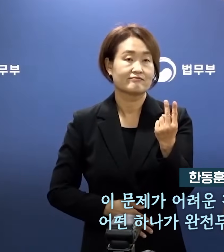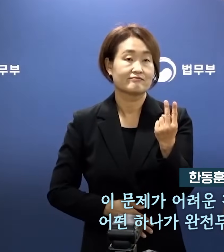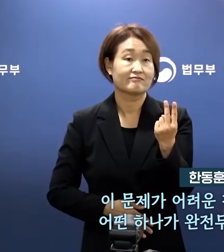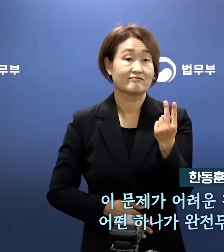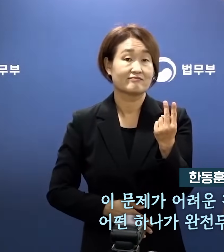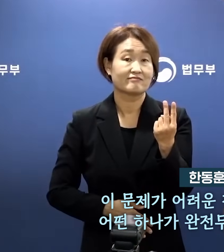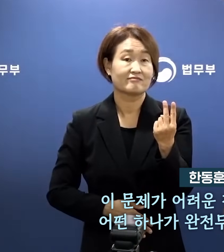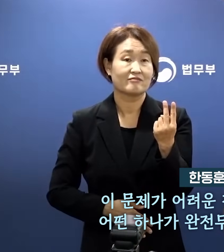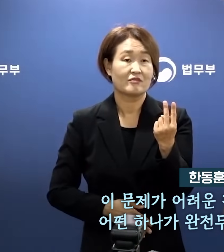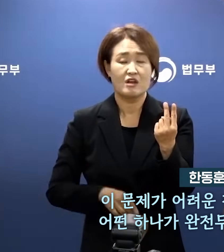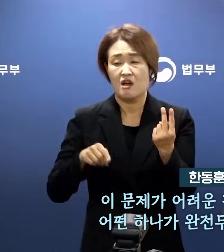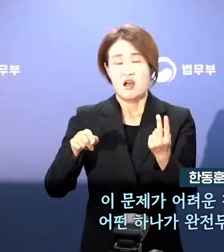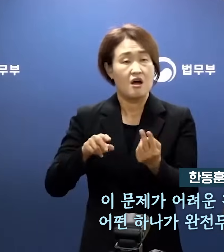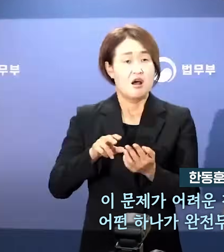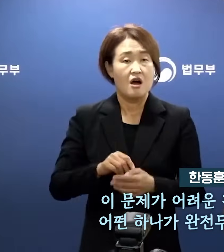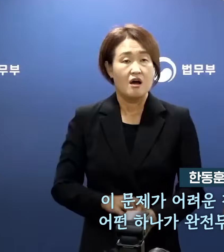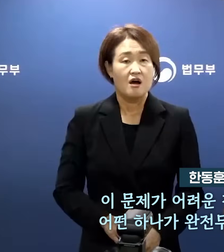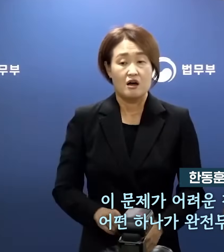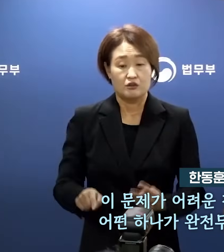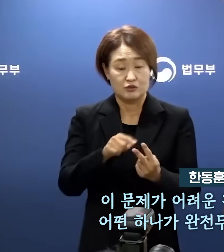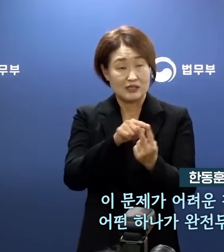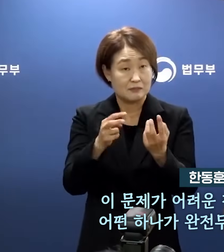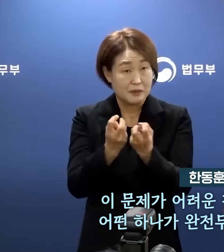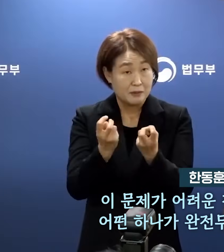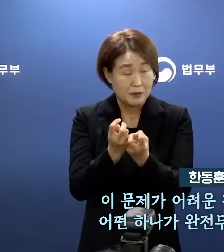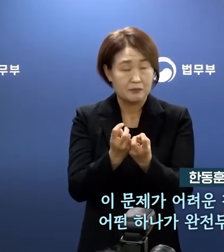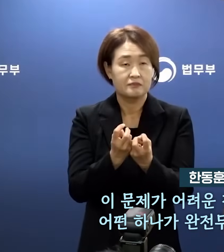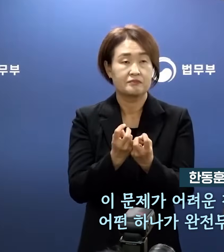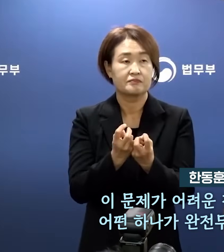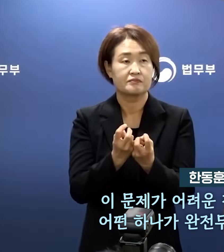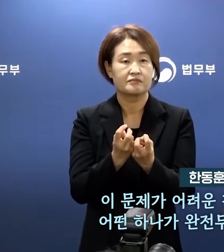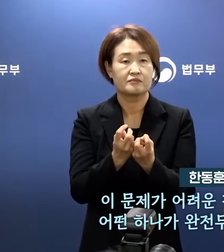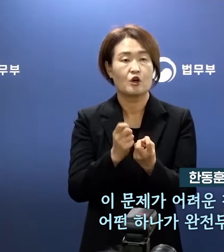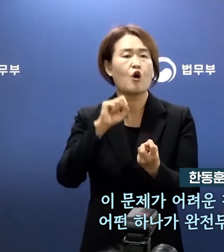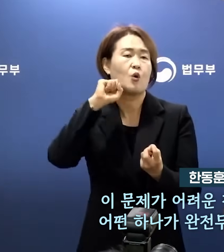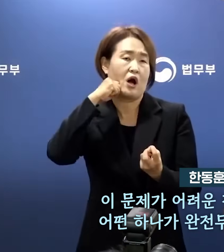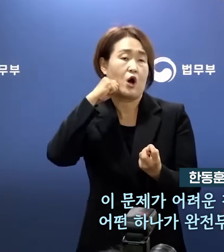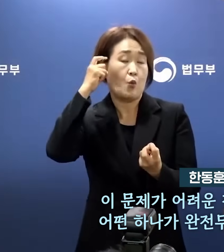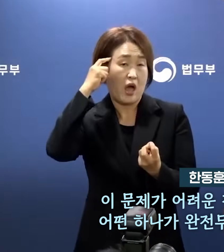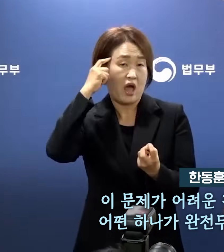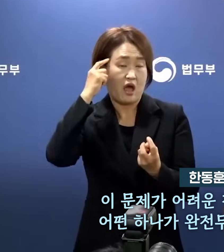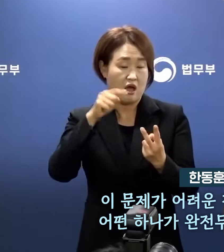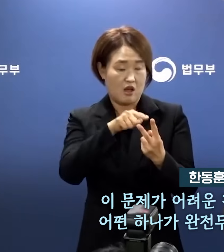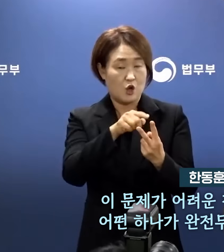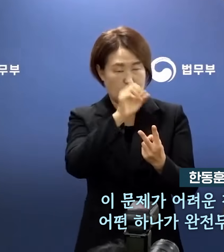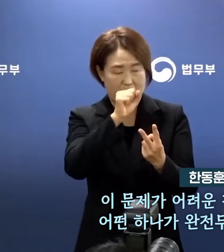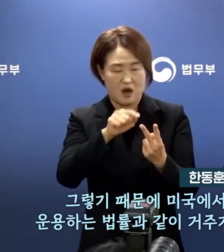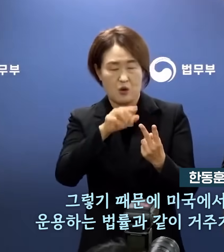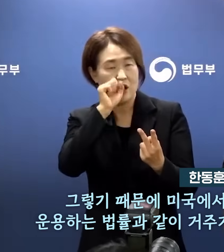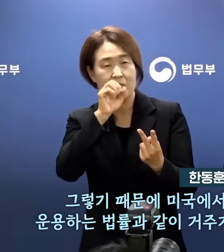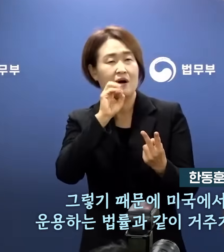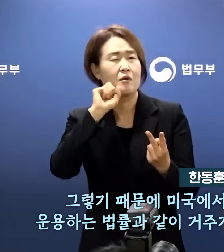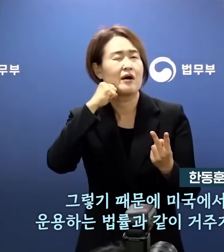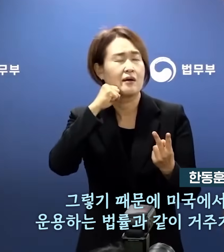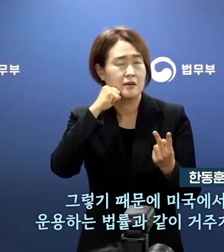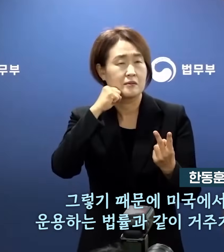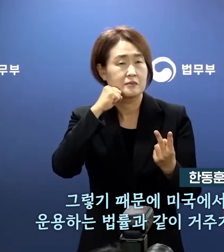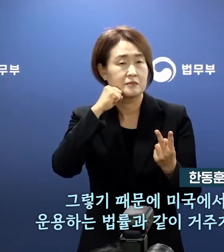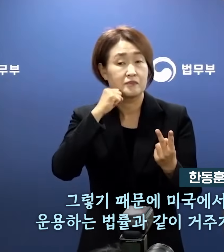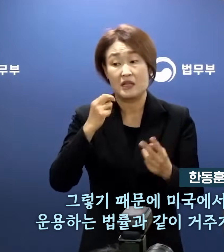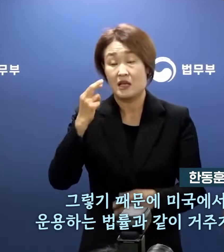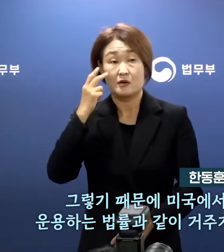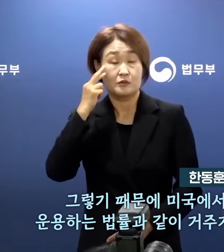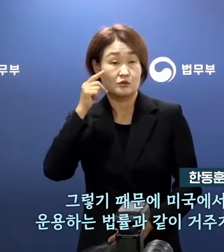이 문제가 어려운 것은 이 두 가지 방식이 어떤 하나가 완전 무결하지 않다는 겁니다. 그렇기 때문에